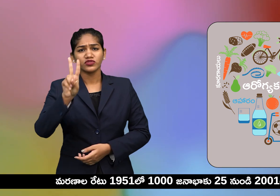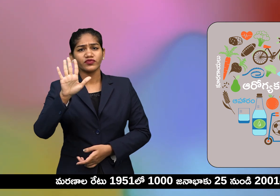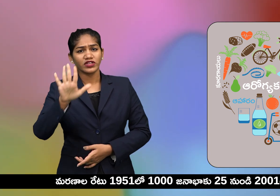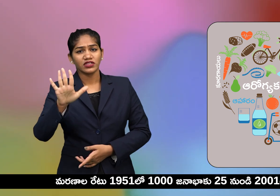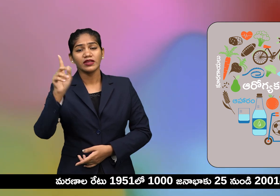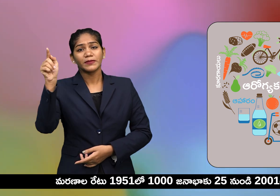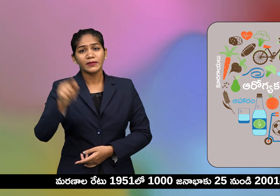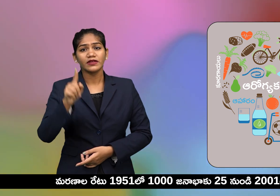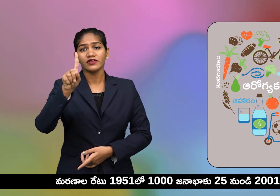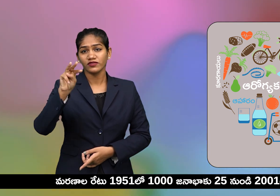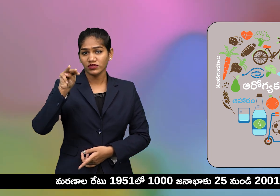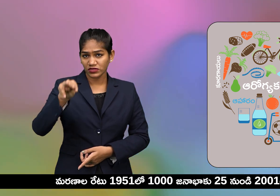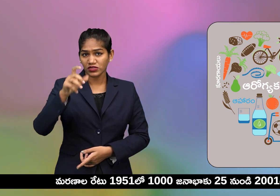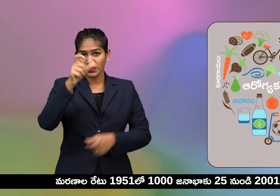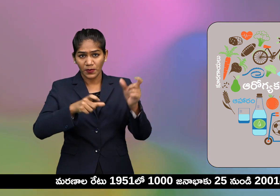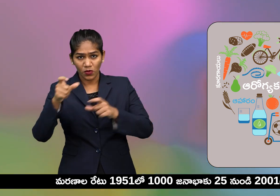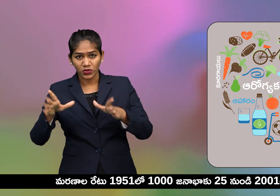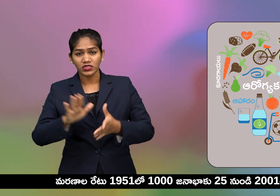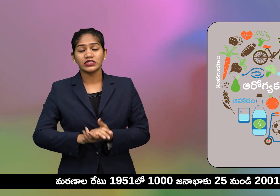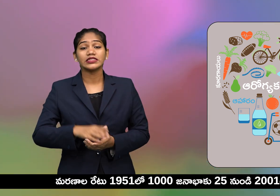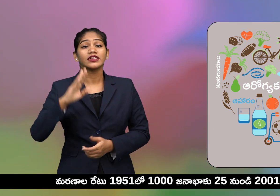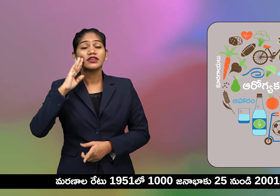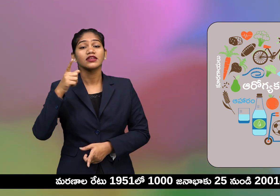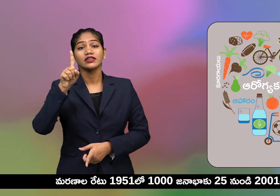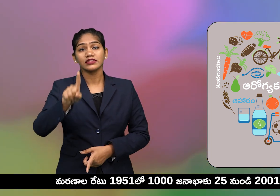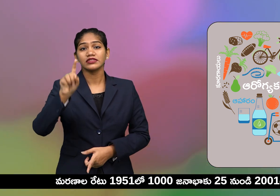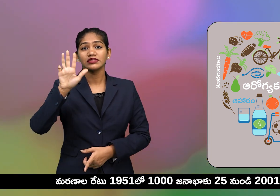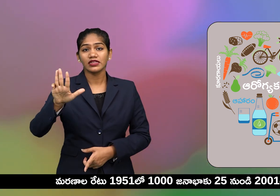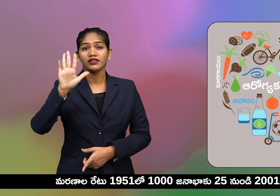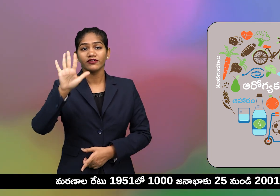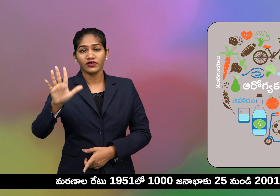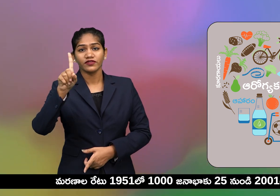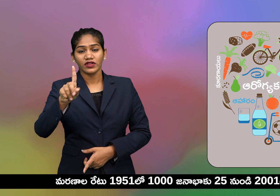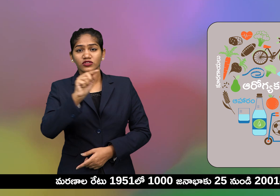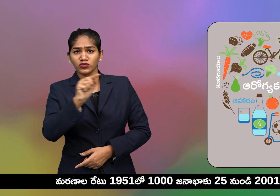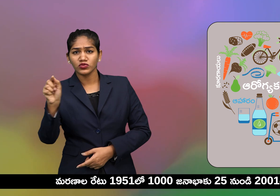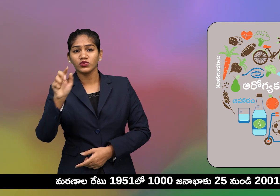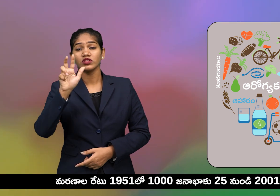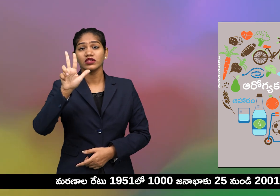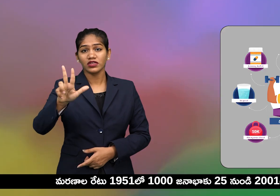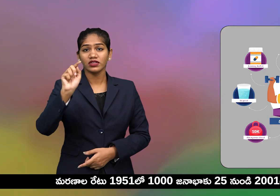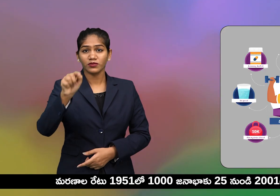1951లో 1000 జనాభాకు 25 నుండి 2001లో 1000కి